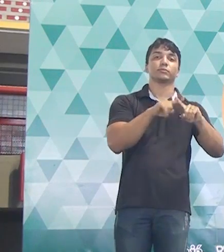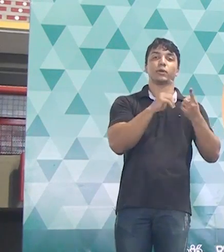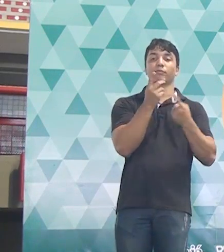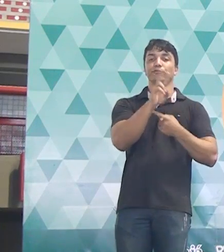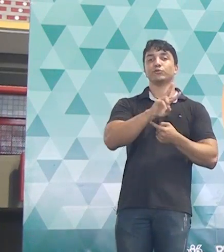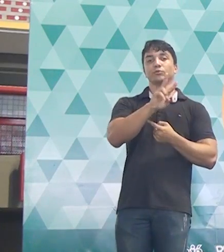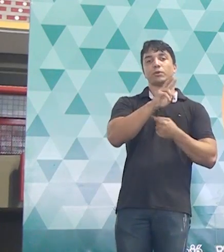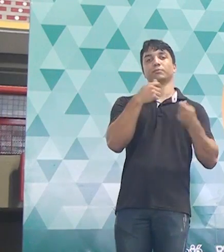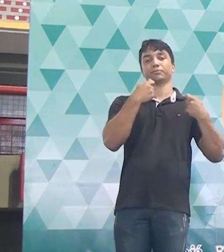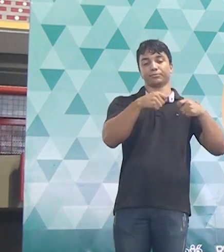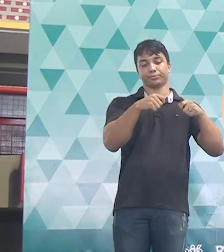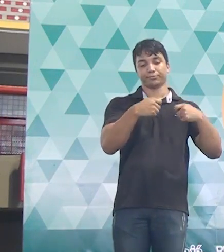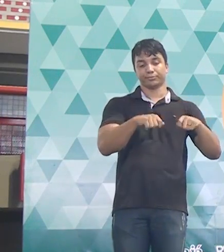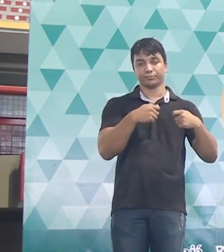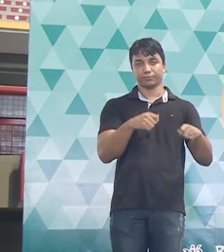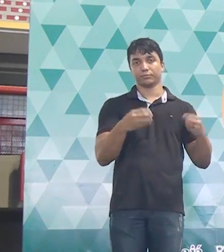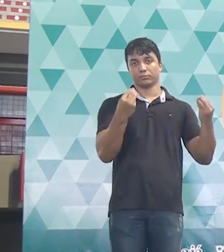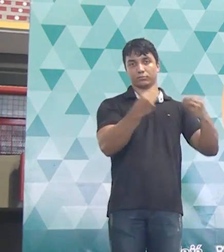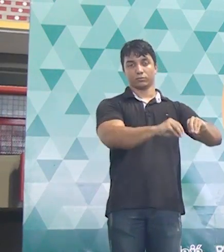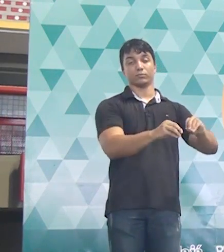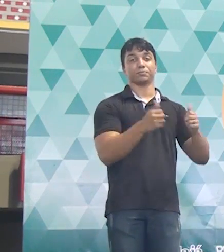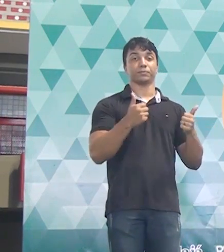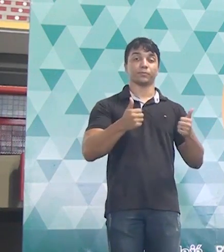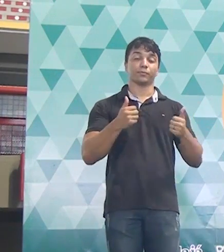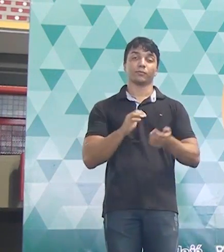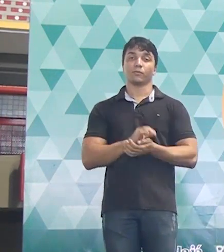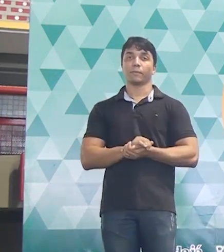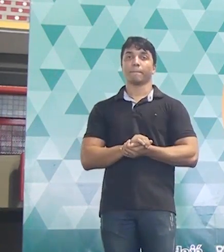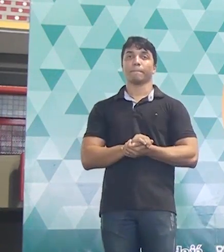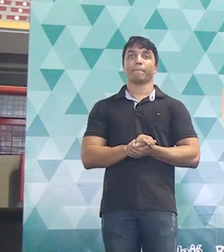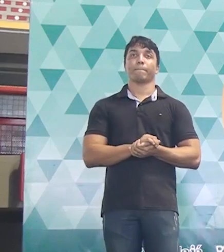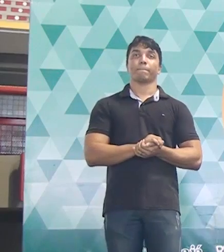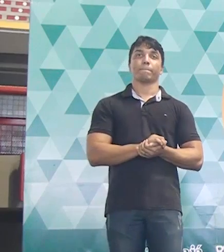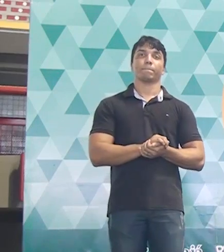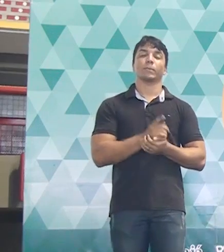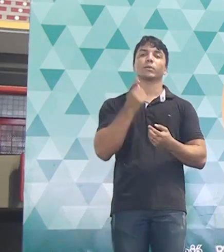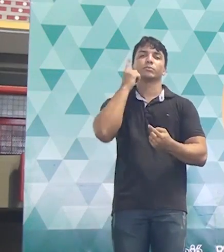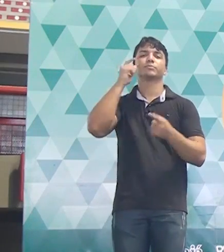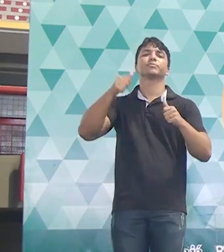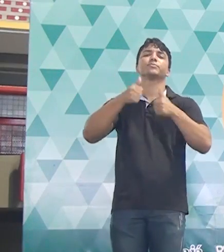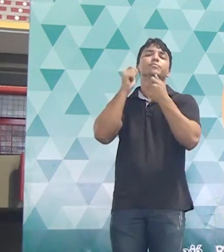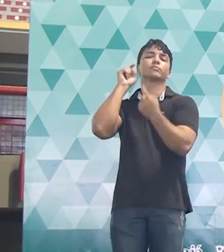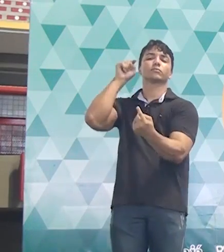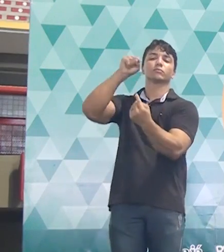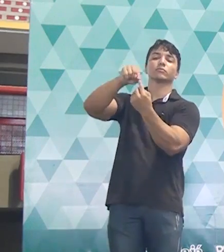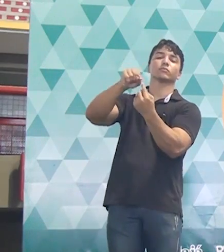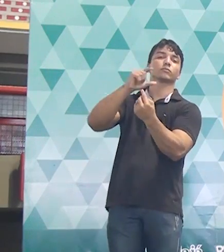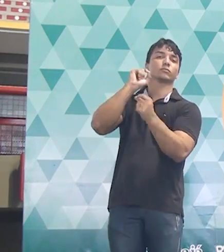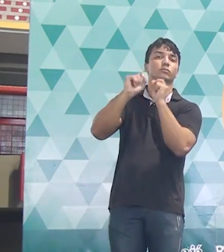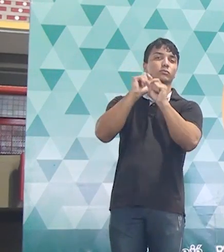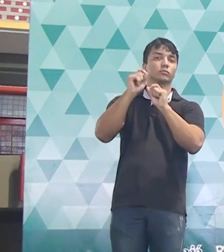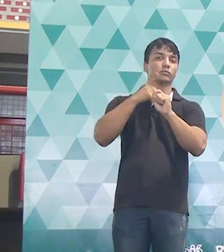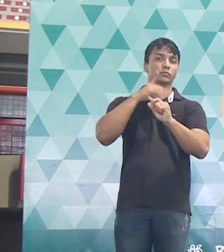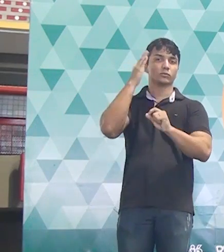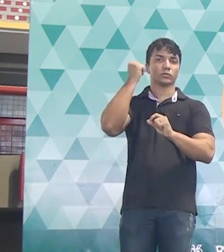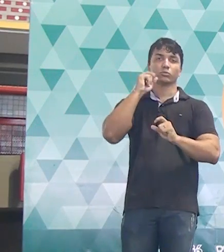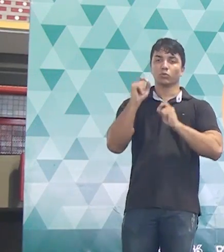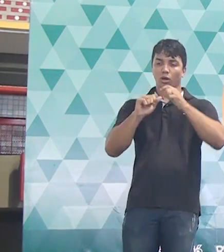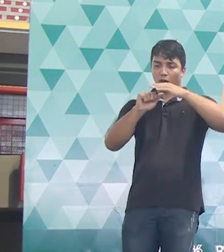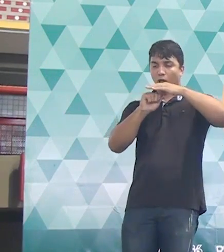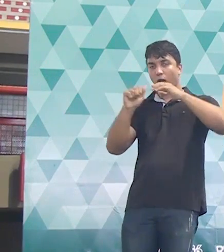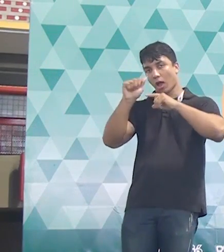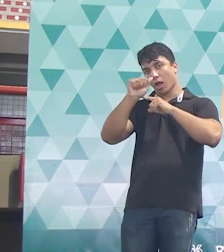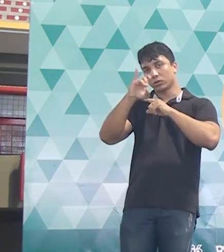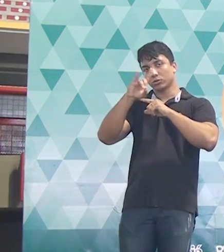vestibulares também vão cobrar essa teoriazinha. Mas pessoal, para ser bem objetivo, sabe o que mais se cobra sobre ácidos